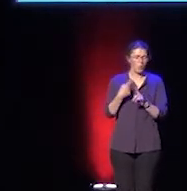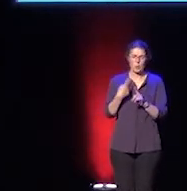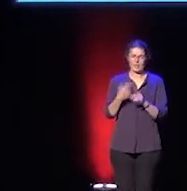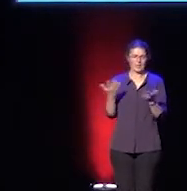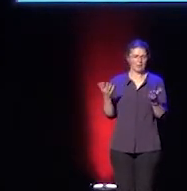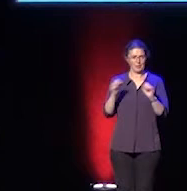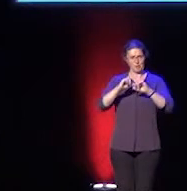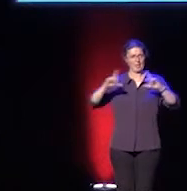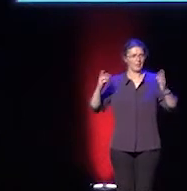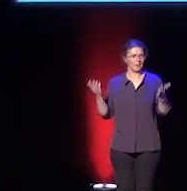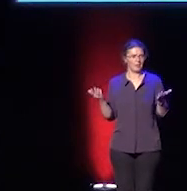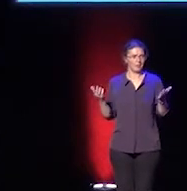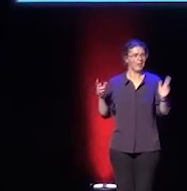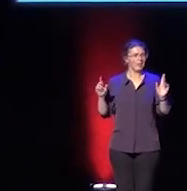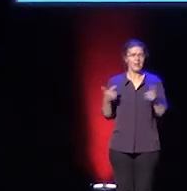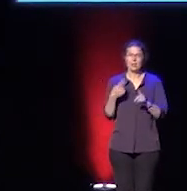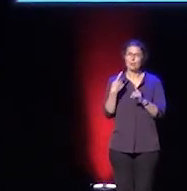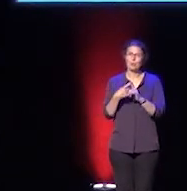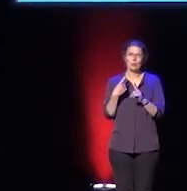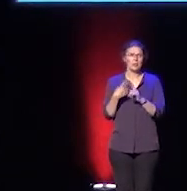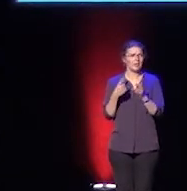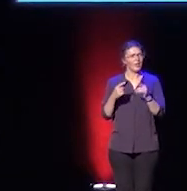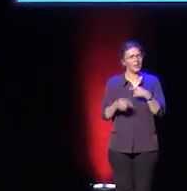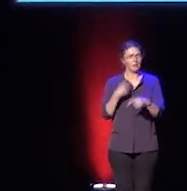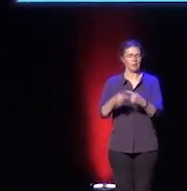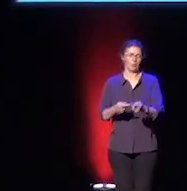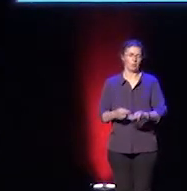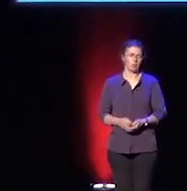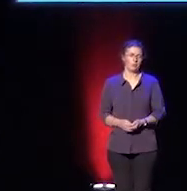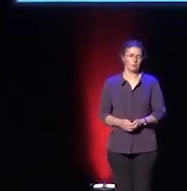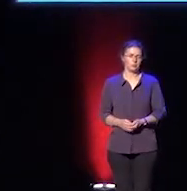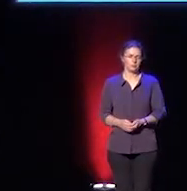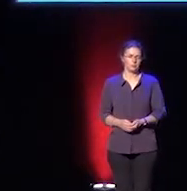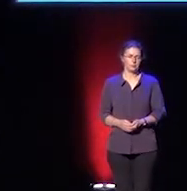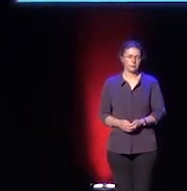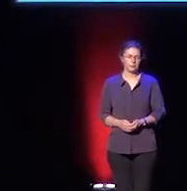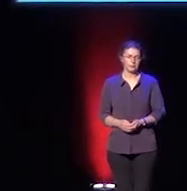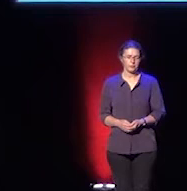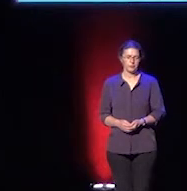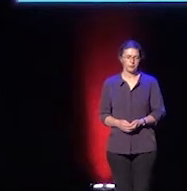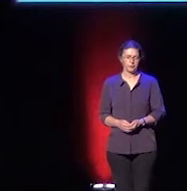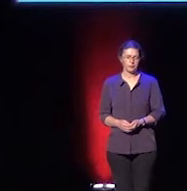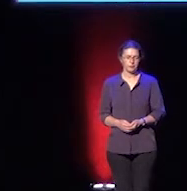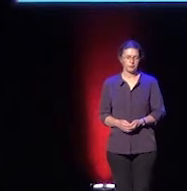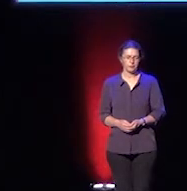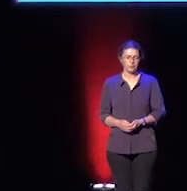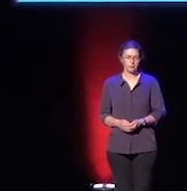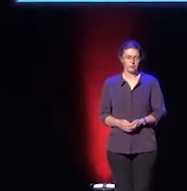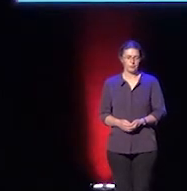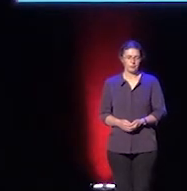stimmendes Bild oder keine positiv stimmende Entwicklung. Wenn man Dinge